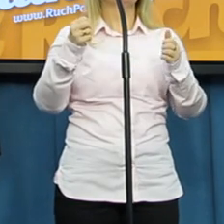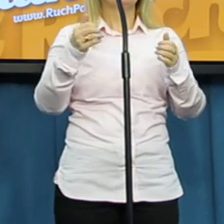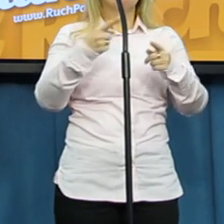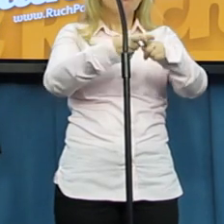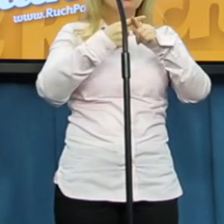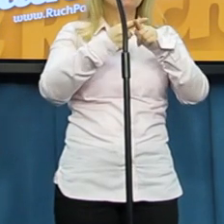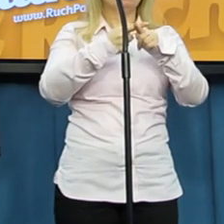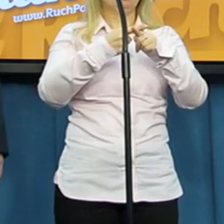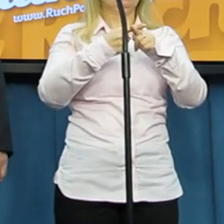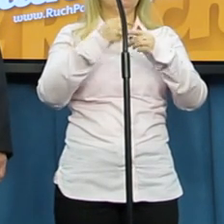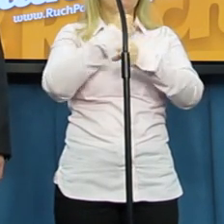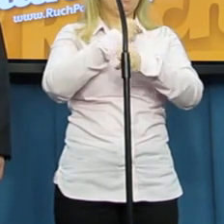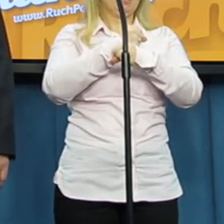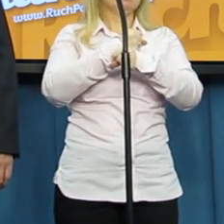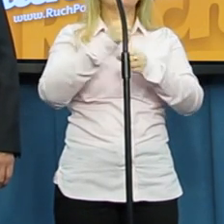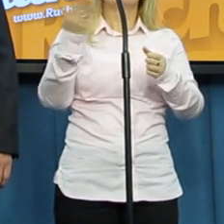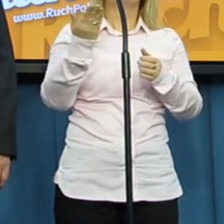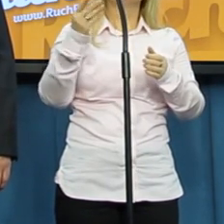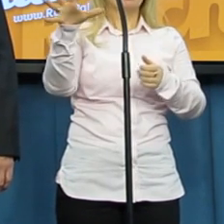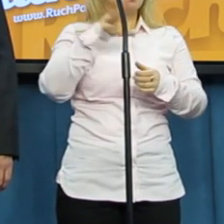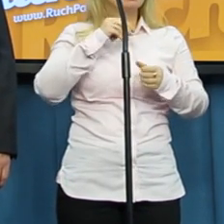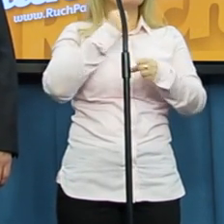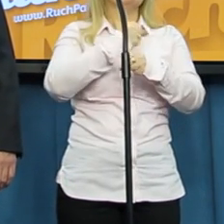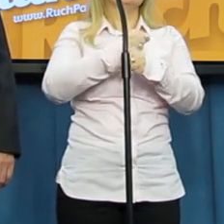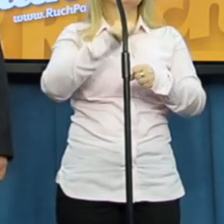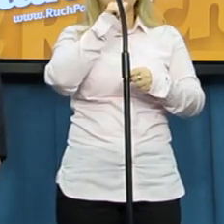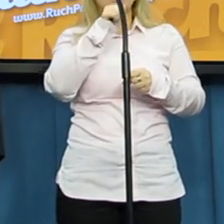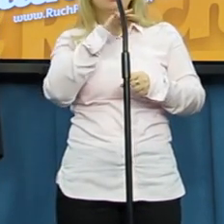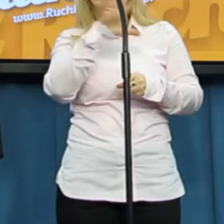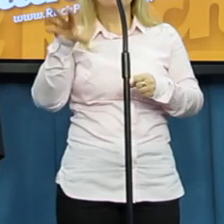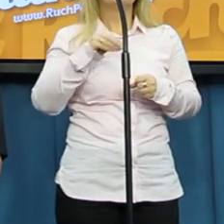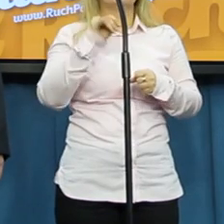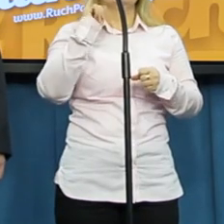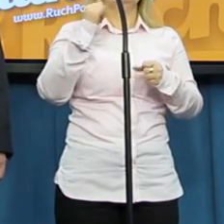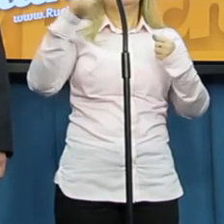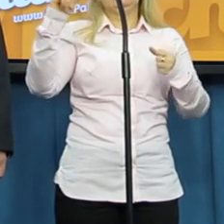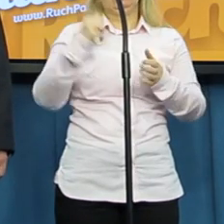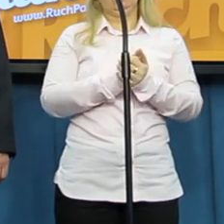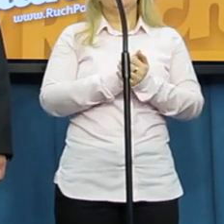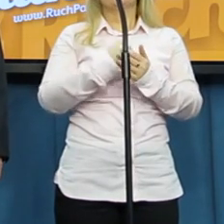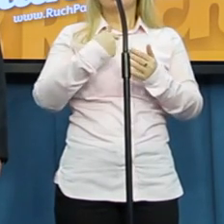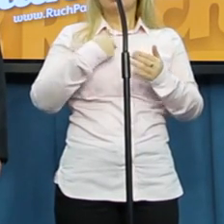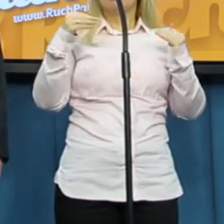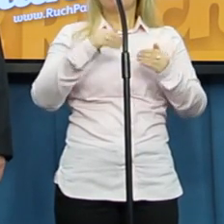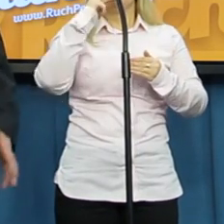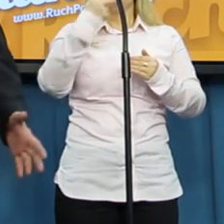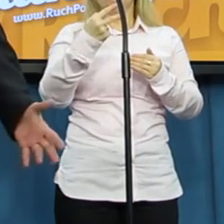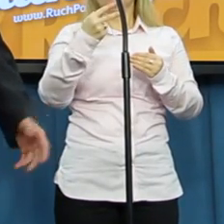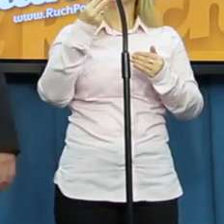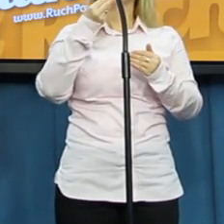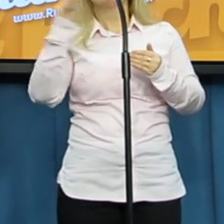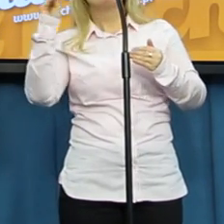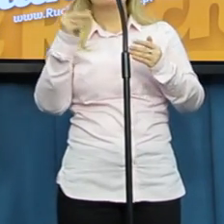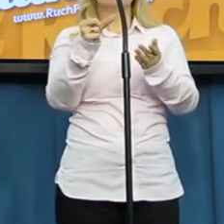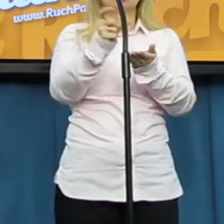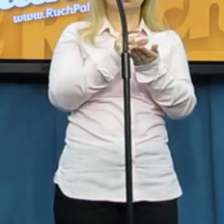czym zajmuje się Ruch Palikota i czym zajmują się socjaliści europejscy. Ja mogę powiedzieć w największym skrócie,